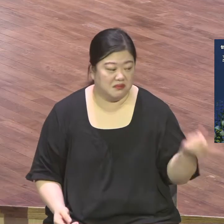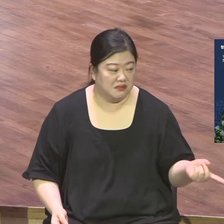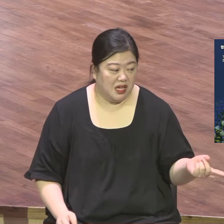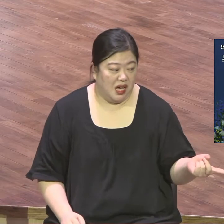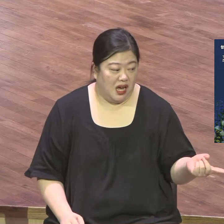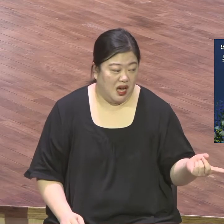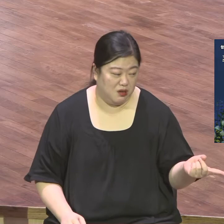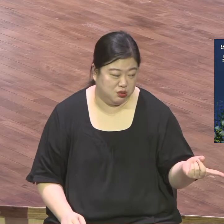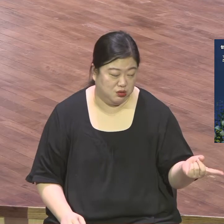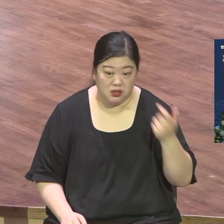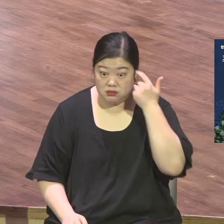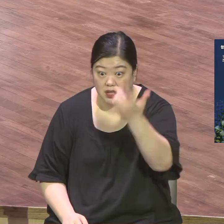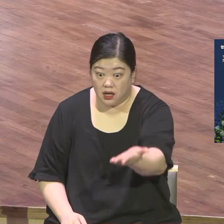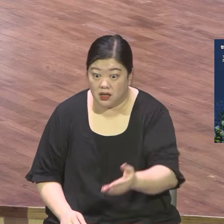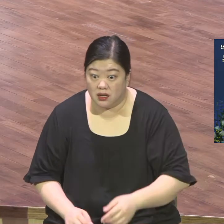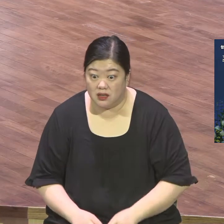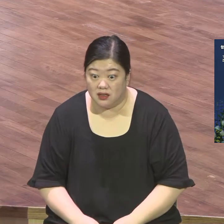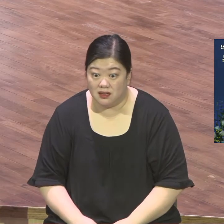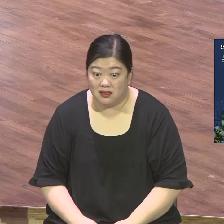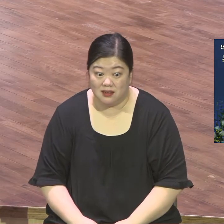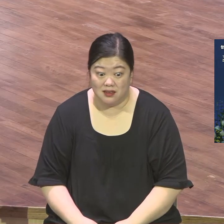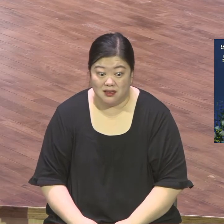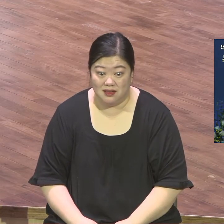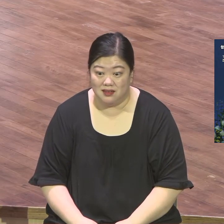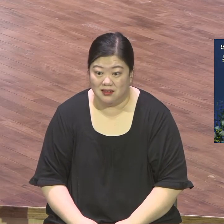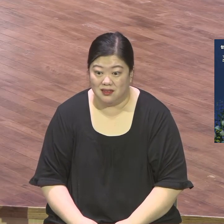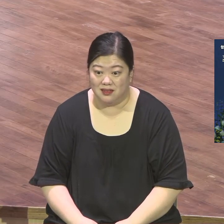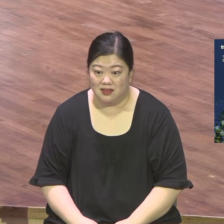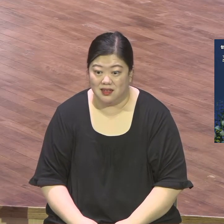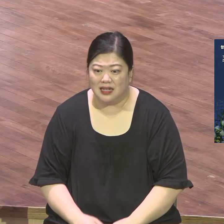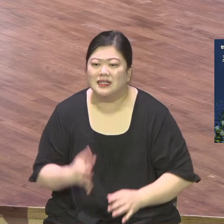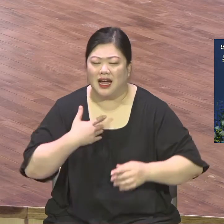제가 이 노래를 왜 그렇게 말씀드립니까?